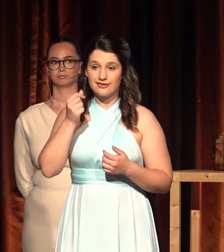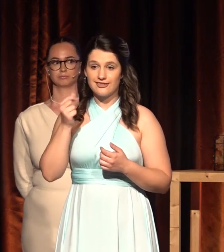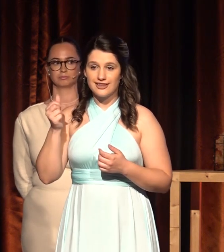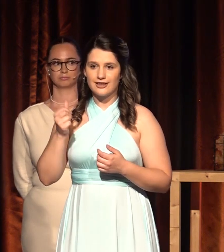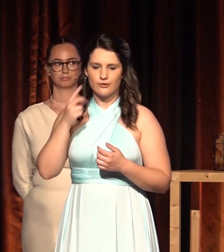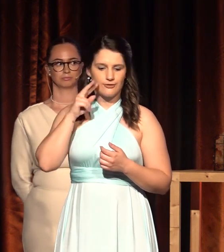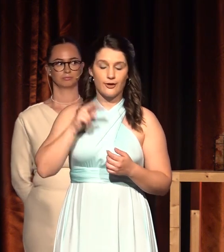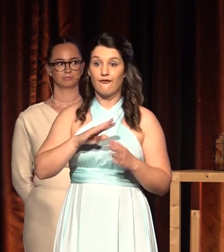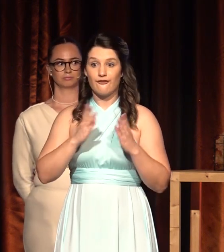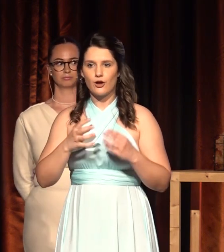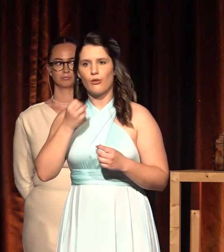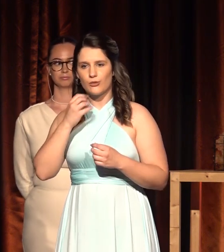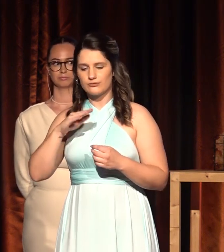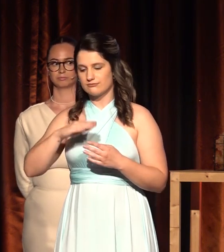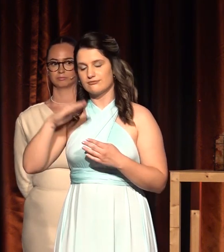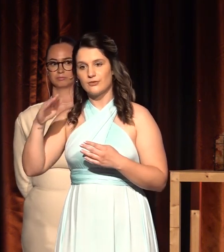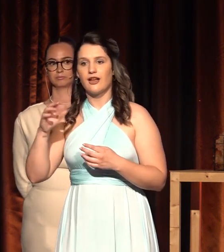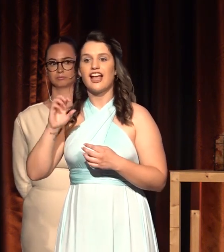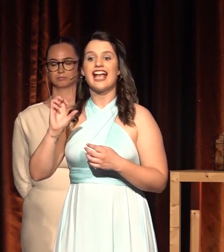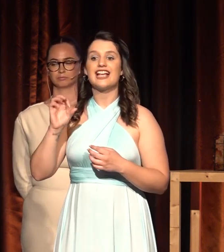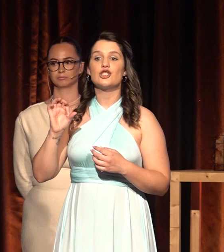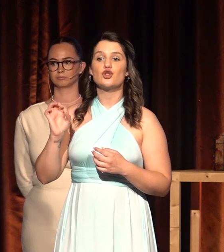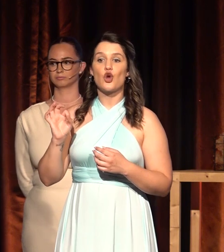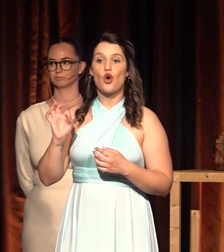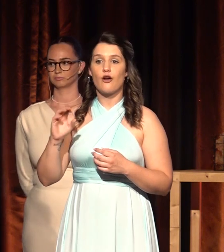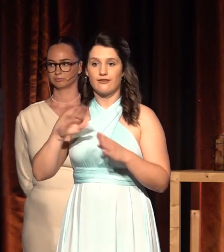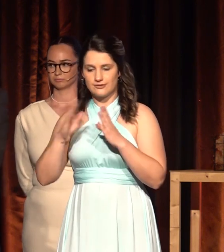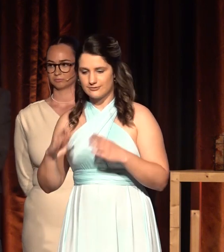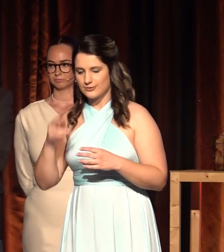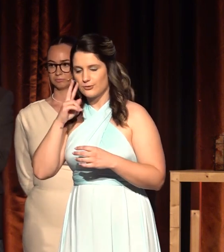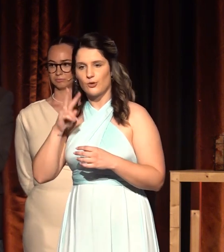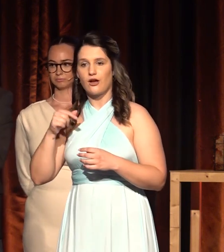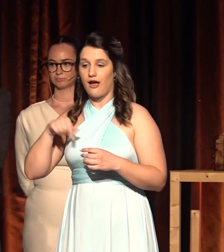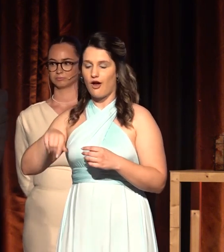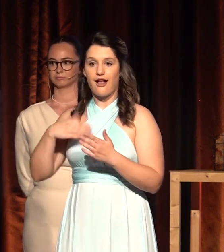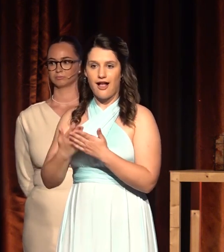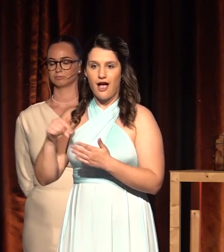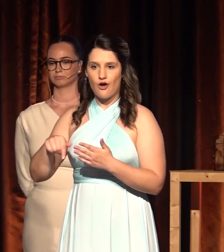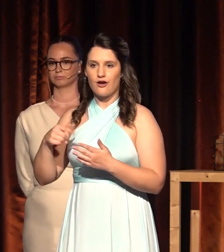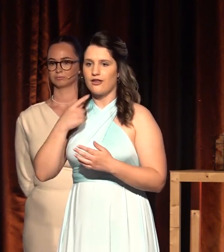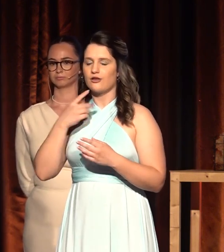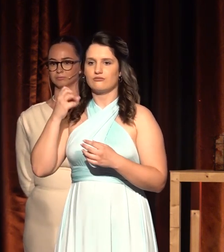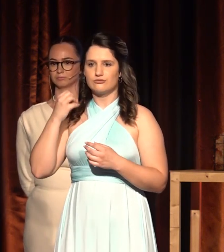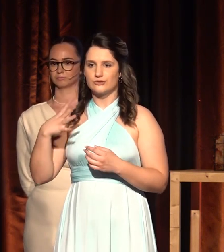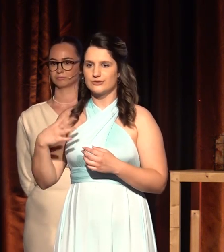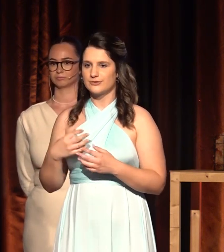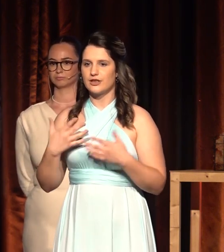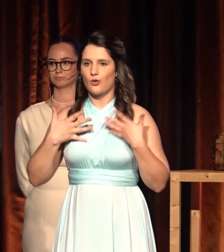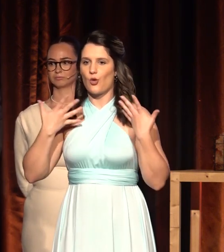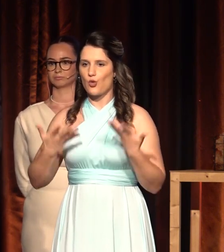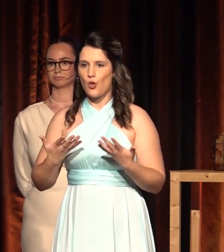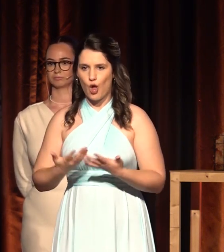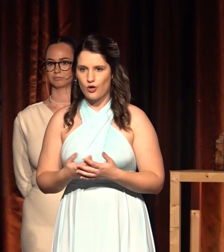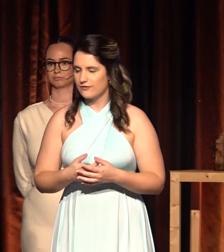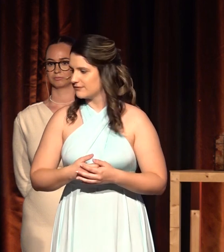secundària, ESO, i arribar fins als nivells més alts, com ara, no?, els cicles superiors o els graus universitaris. És un orgull